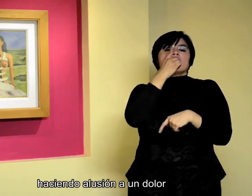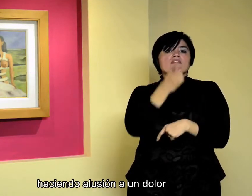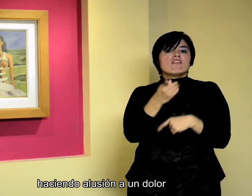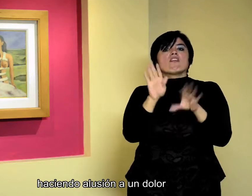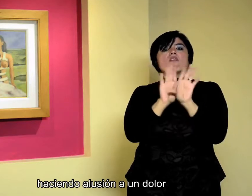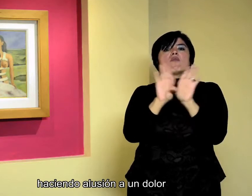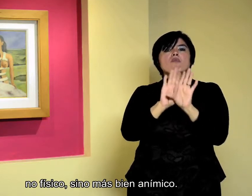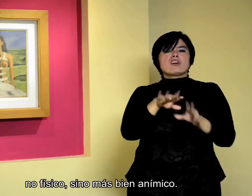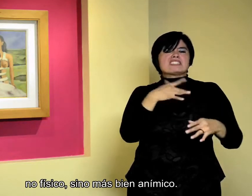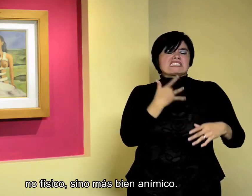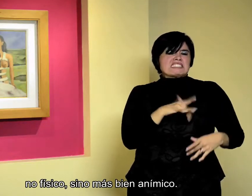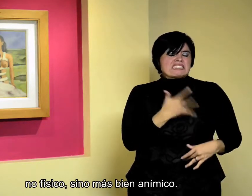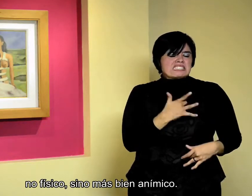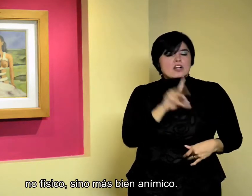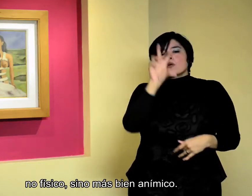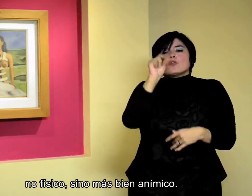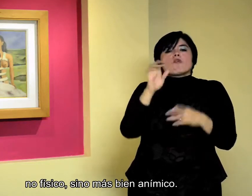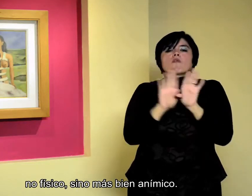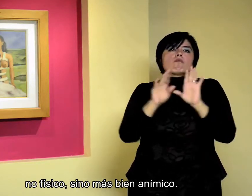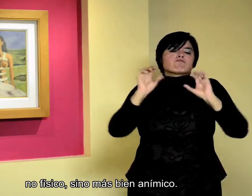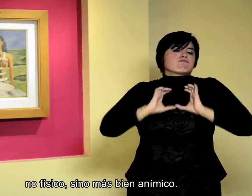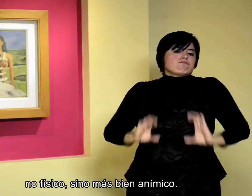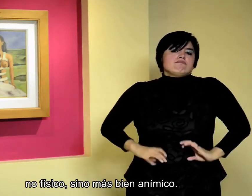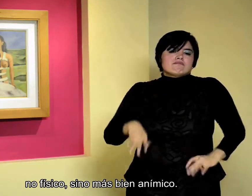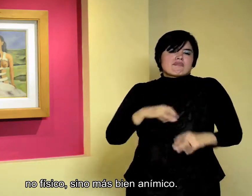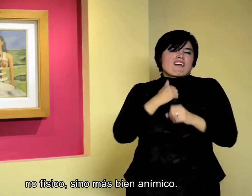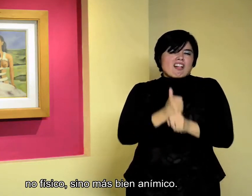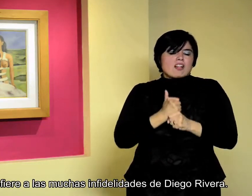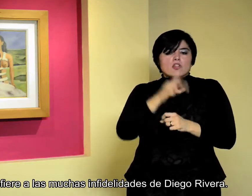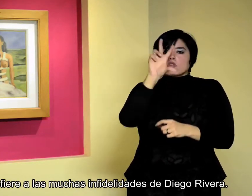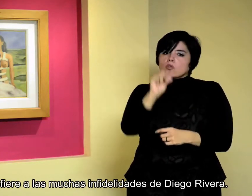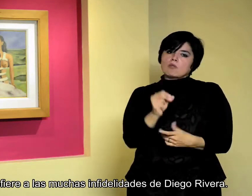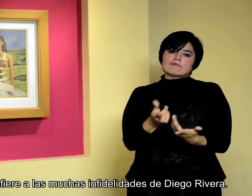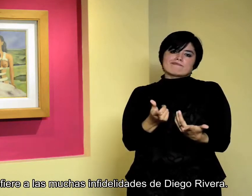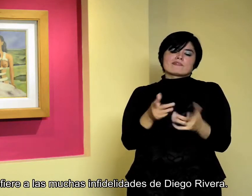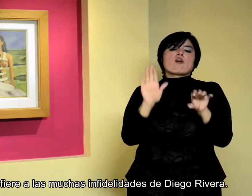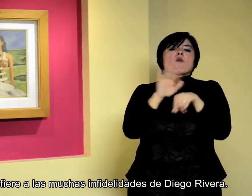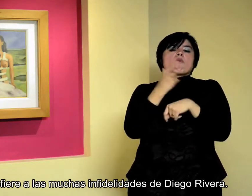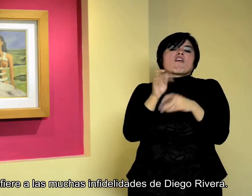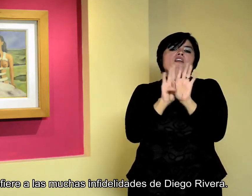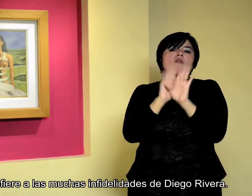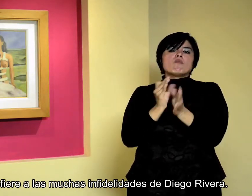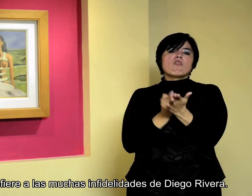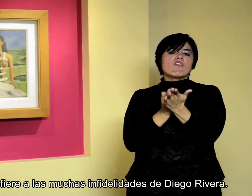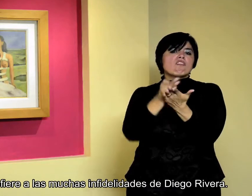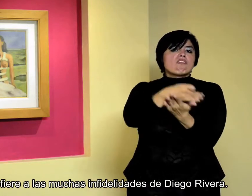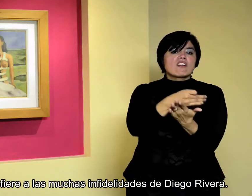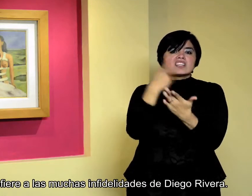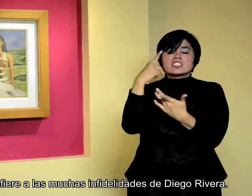un dolor no físico, sino más bien anímico. Se refiere a las muchas infidelidades de Diego